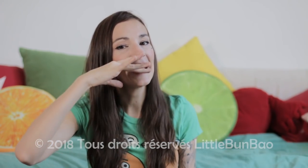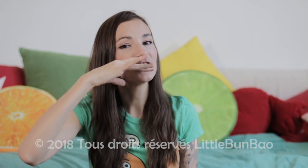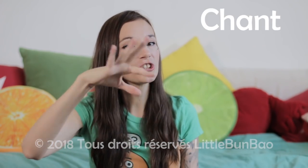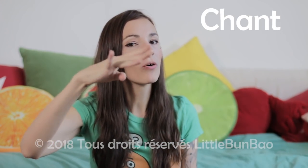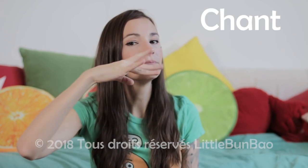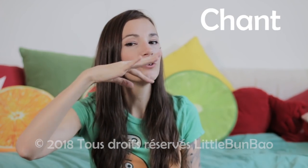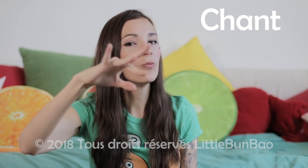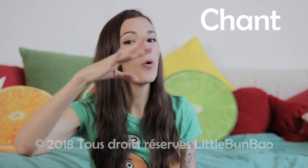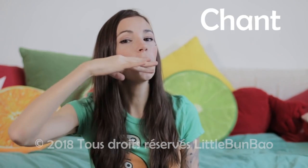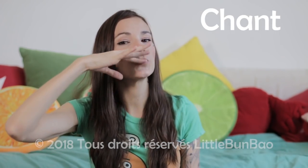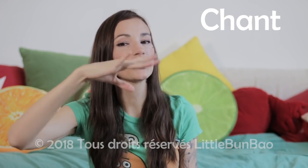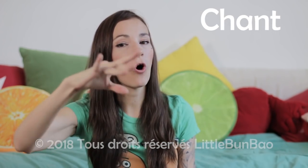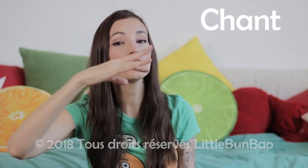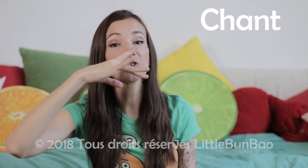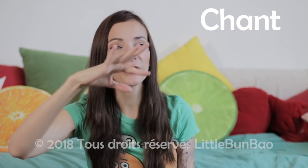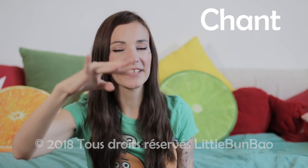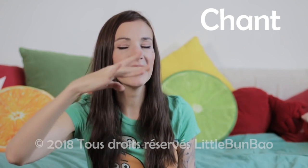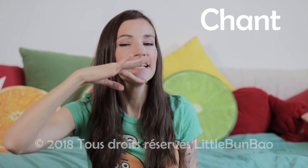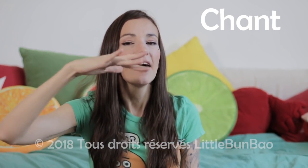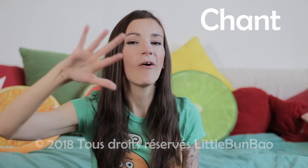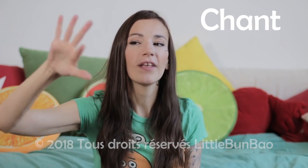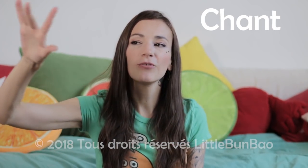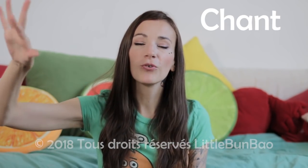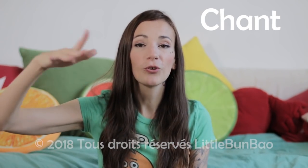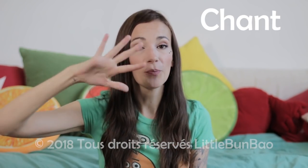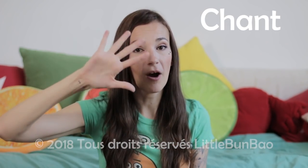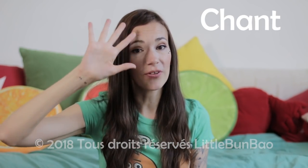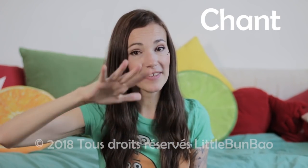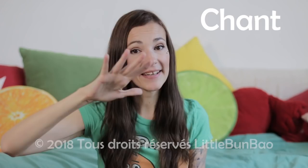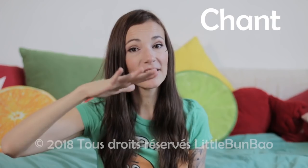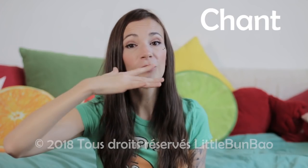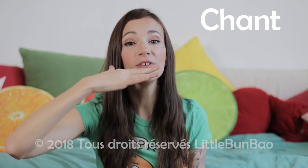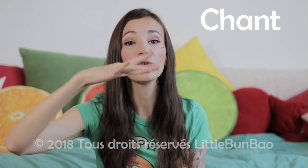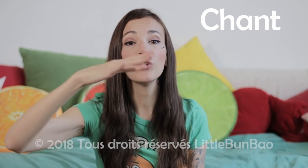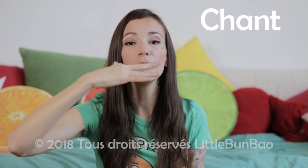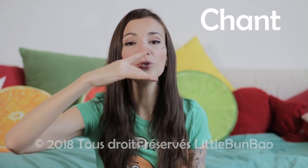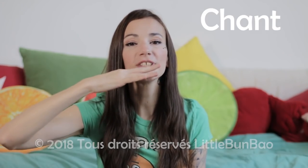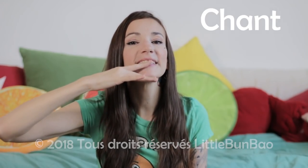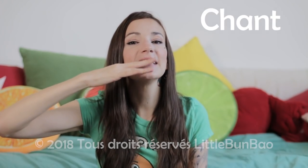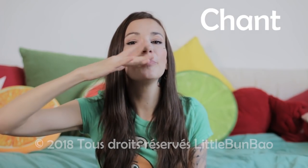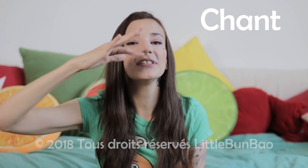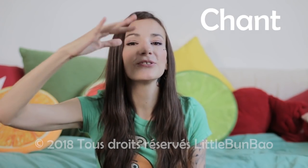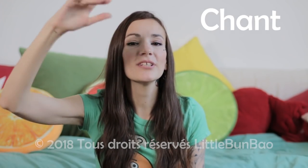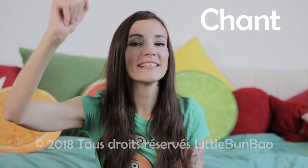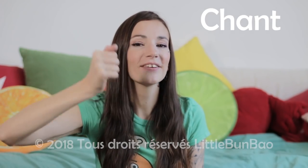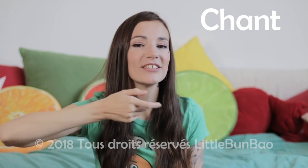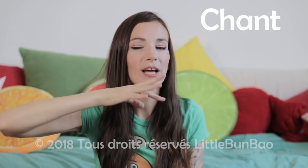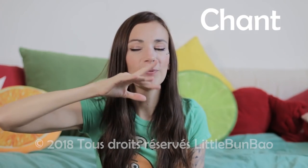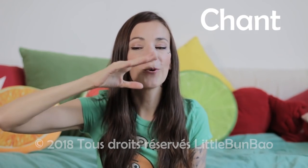Quel chant? Le mot chant, chanter. On a donc notre main en 5 au niveau de la bouche et c'est les petites notes qui s'en échappent. Donc on